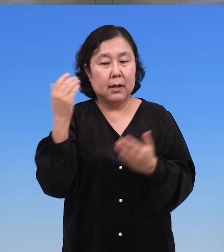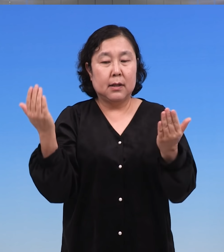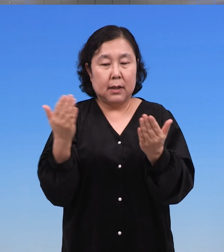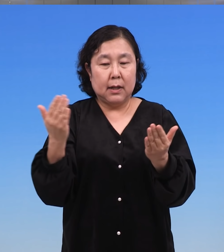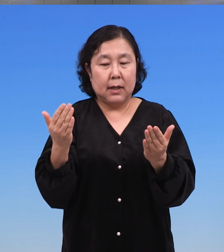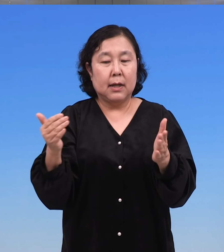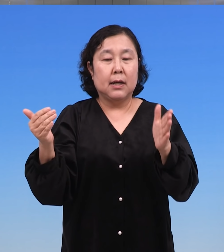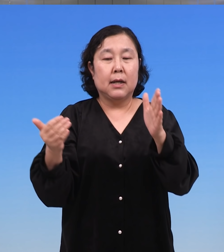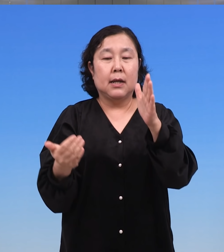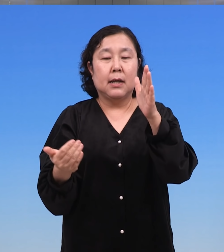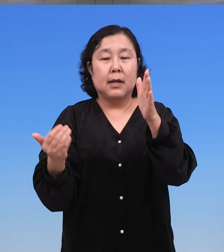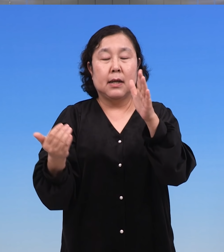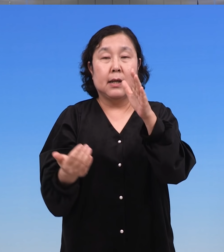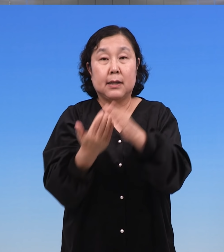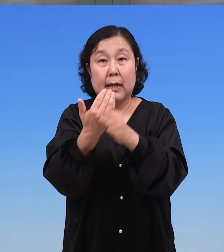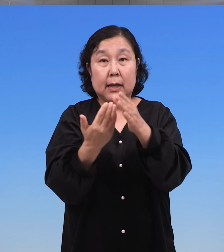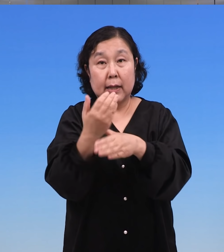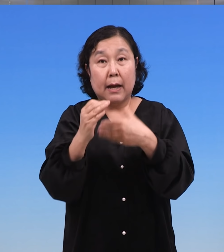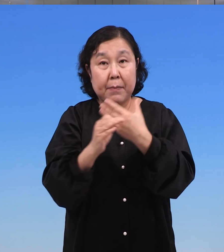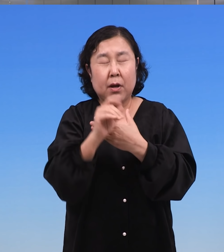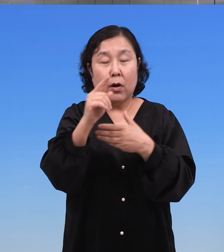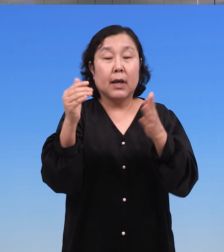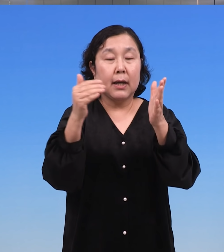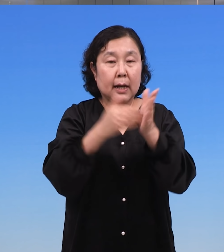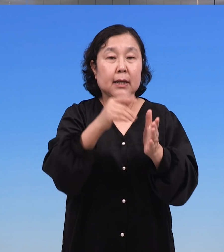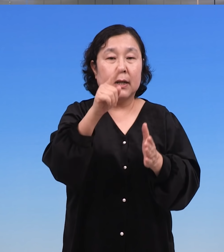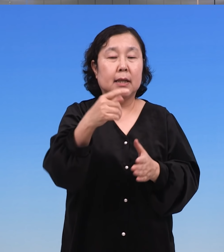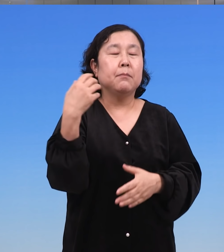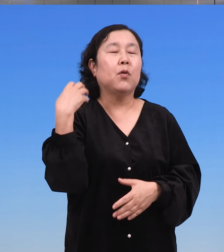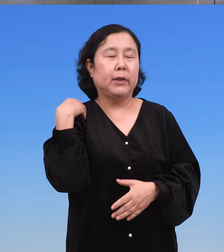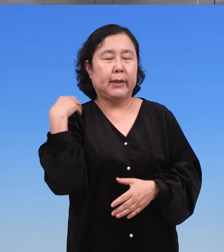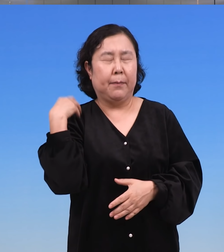한다면 거기까지가 네가 감당해야 될 몫이다.